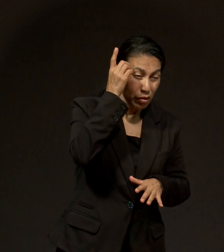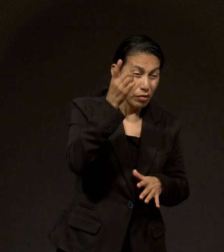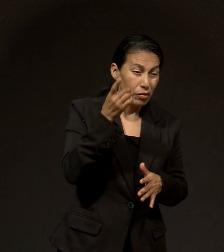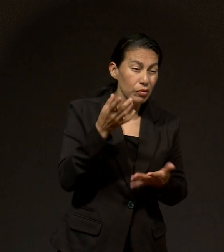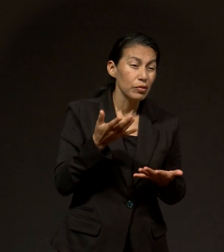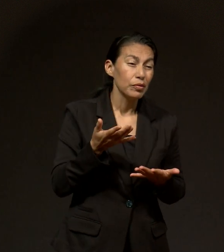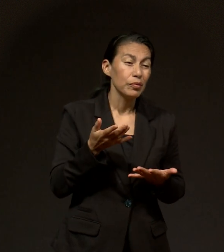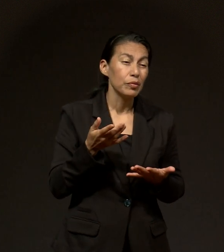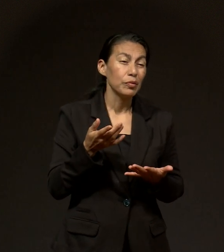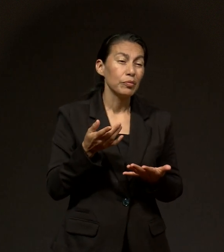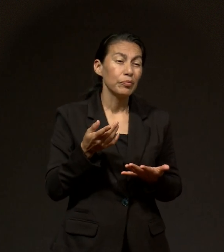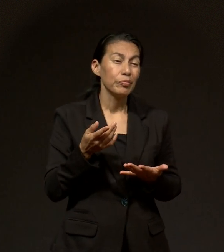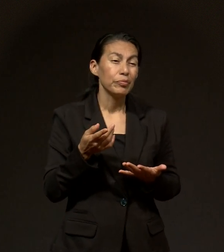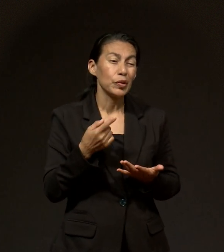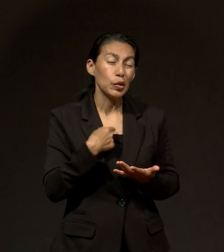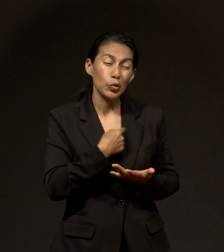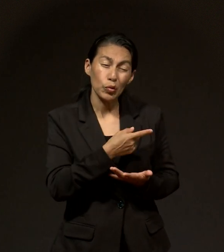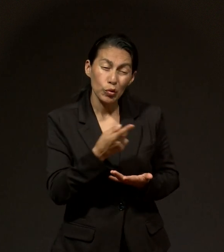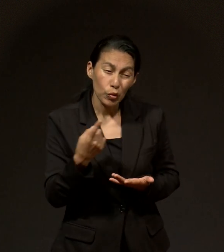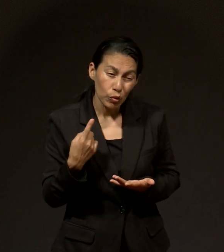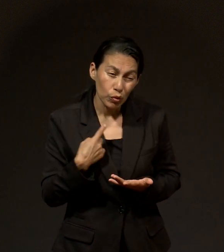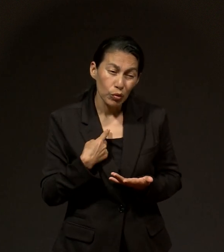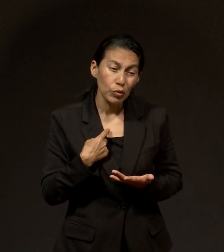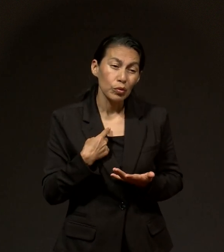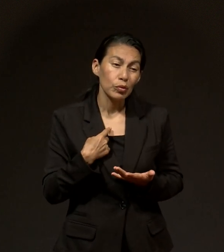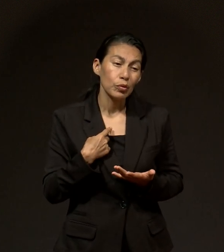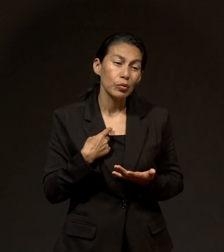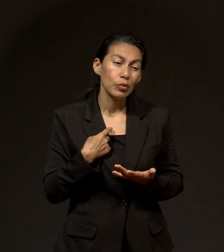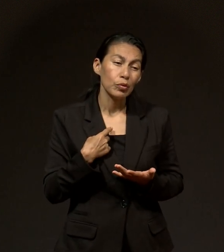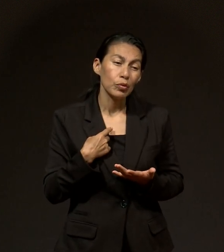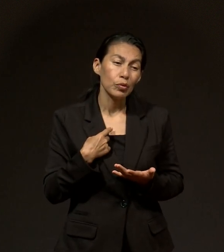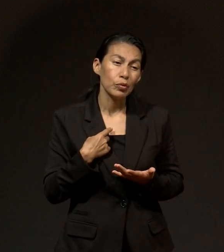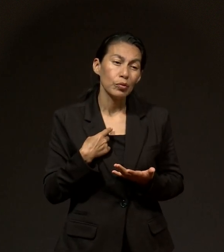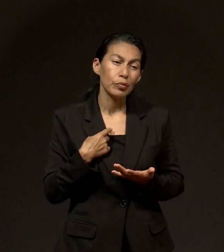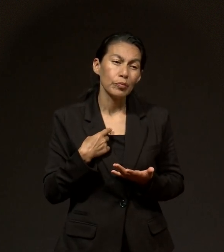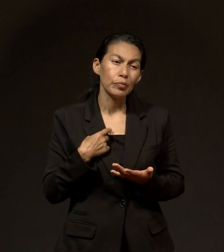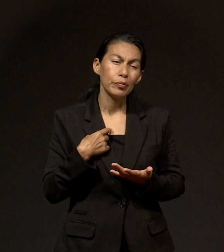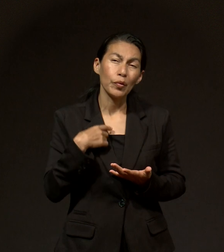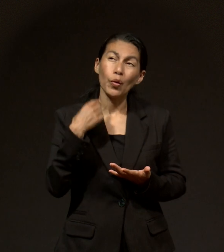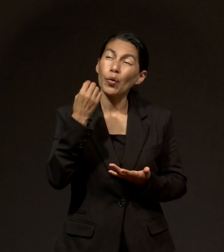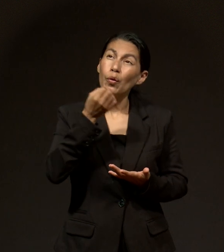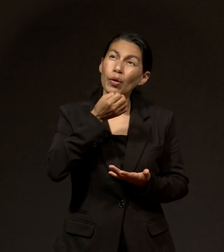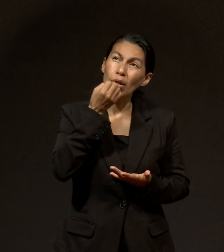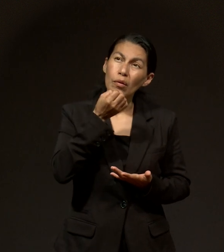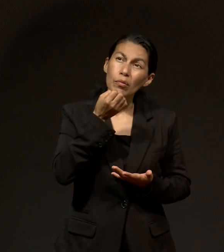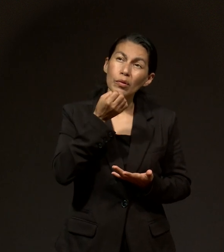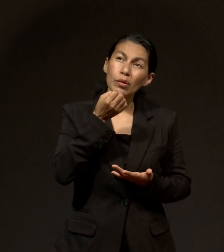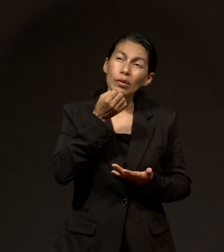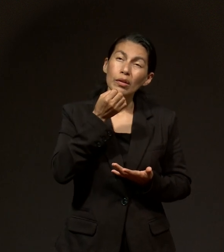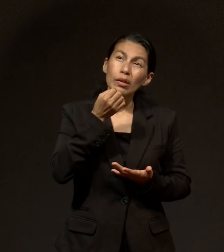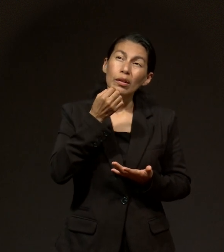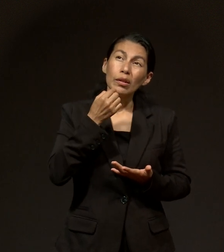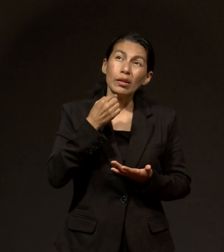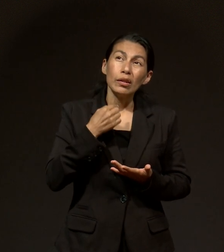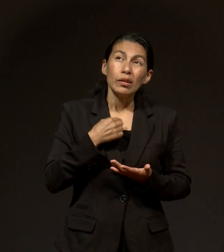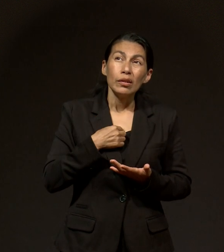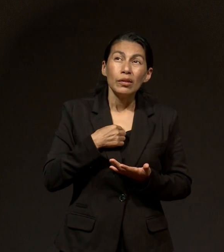es inclinarnos y reconocer que somos limitados,